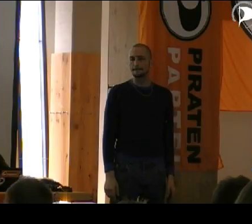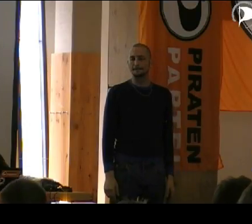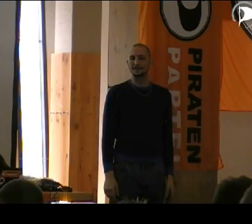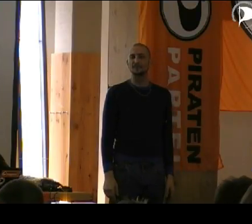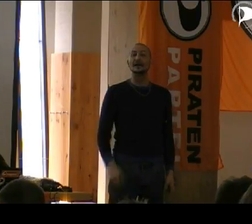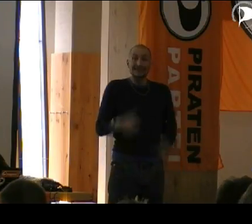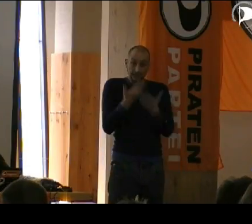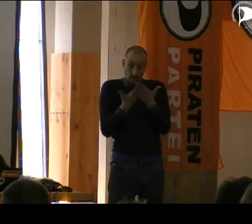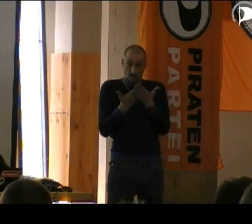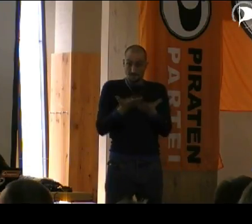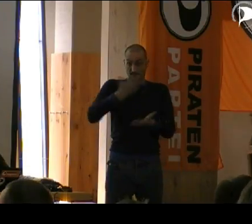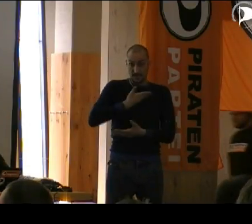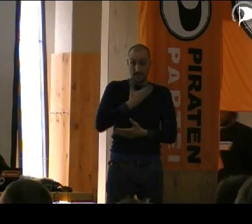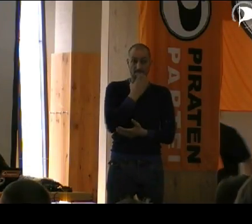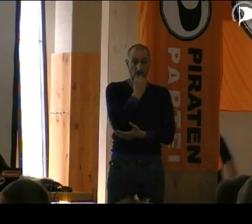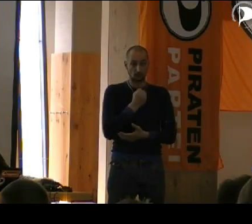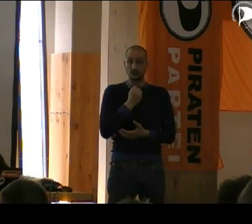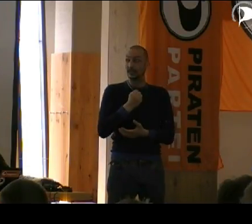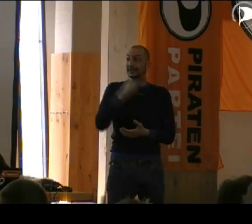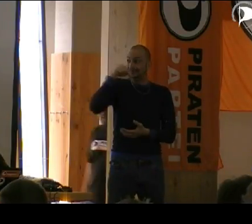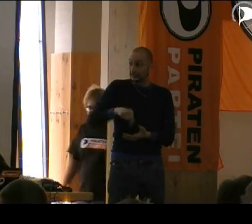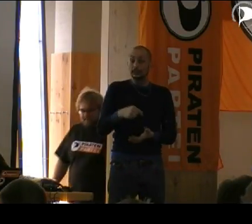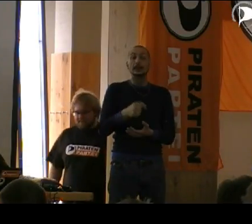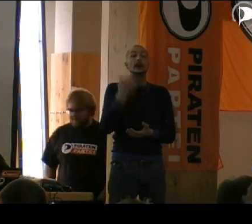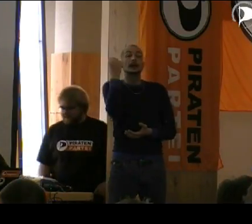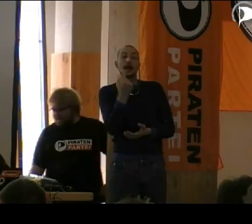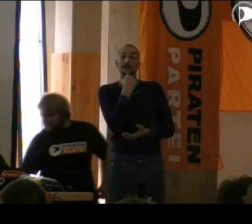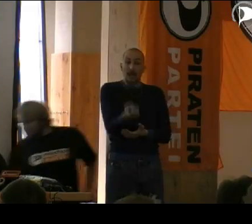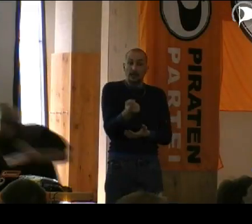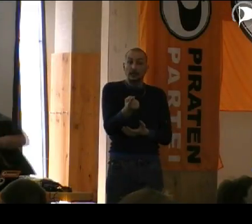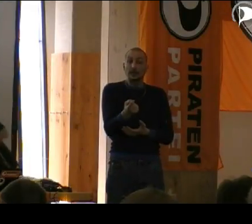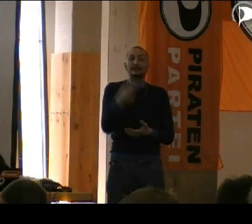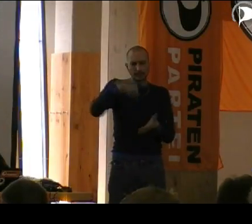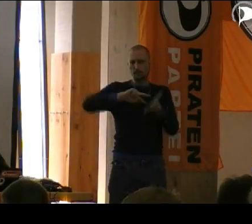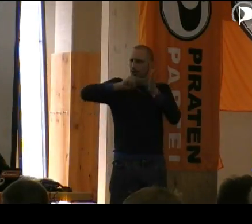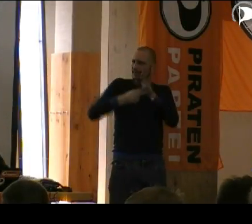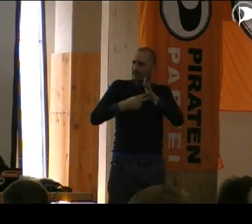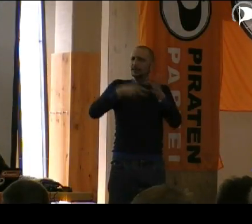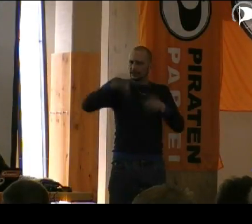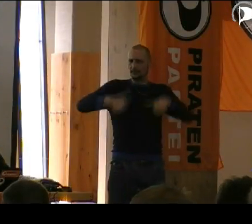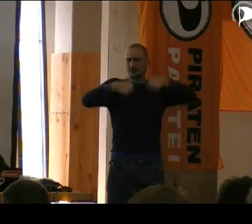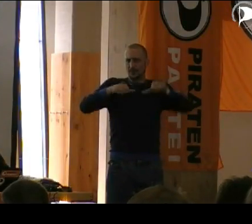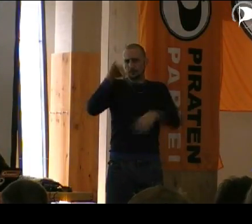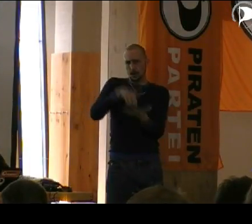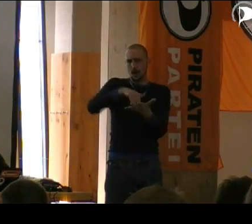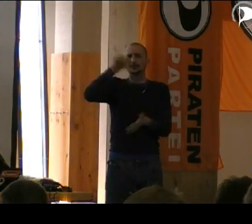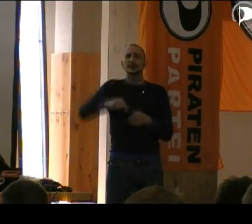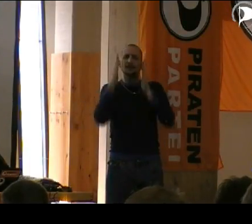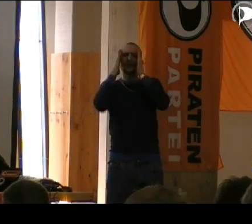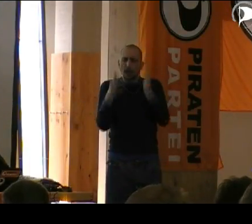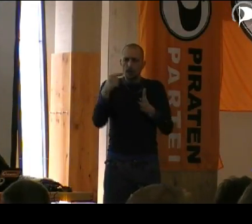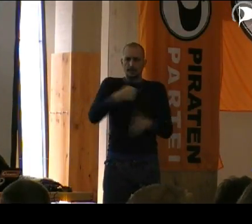mächte ich hier bei aller rechtfertigungen misstrauen in der politik vielleicht aus hat da ein bisschen mehr vertrauen innerhalb der